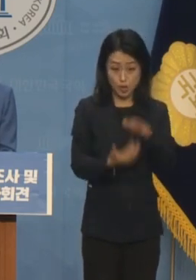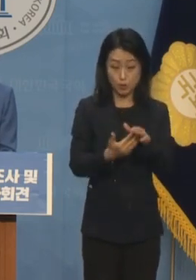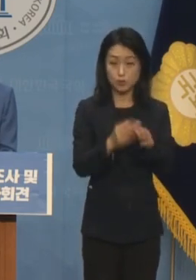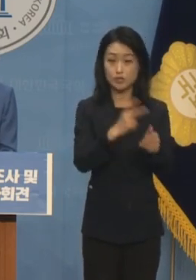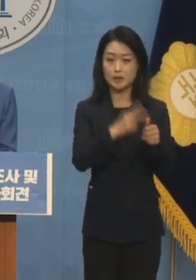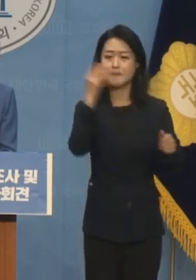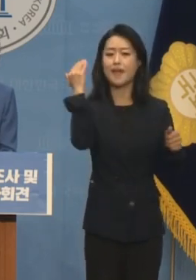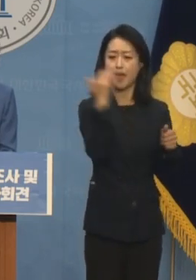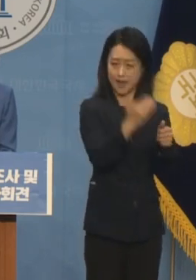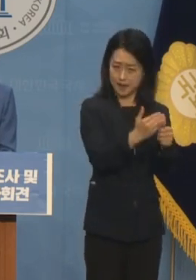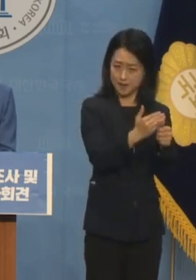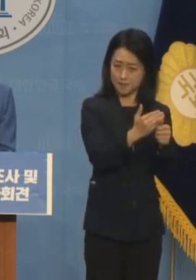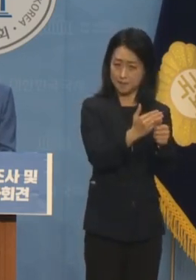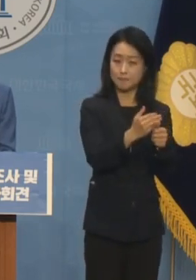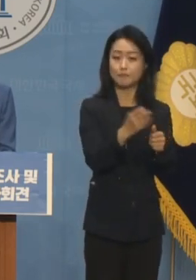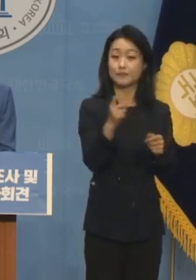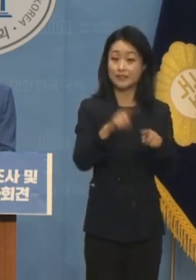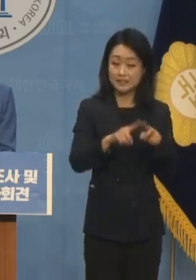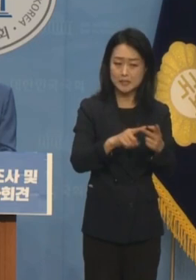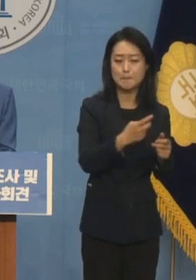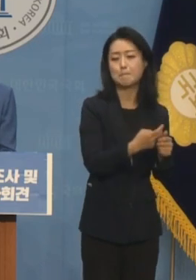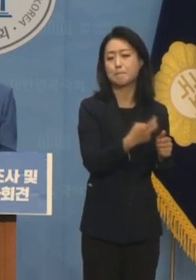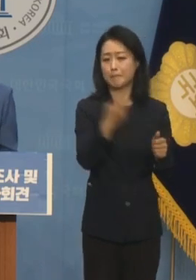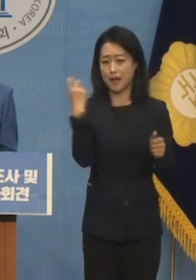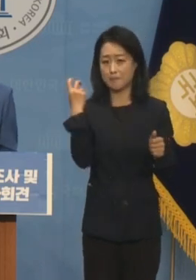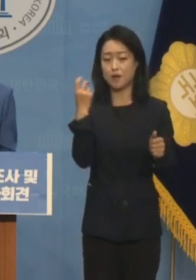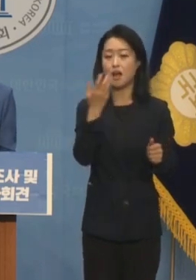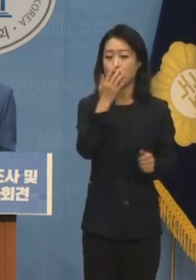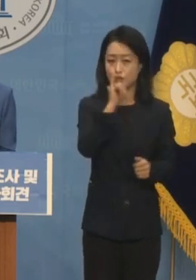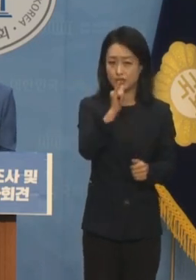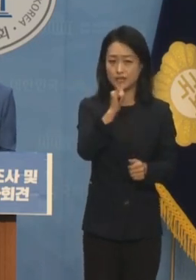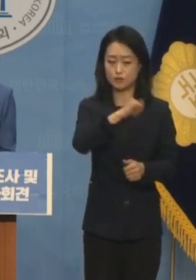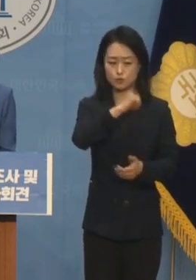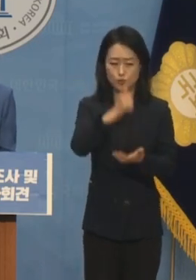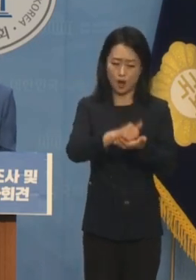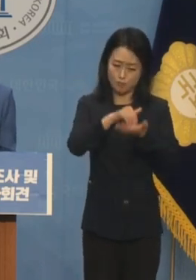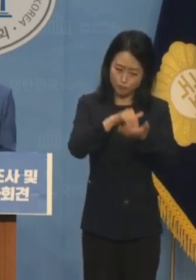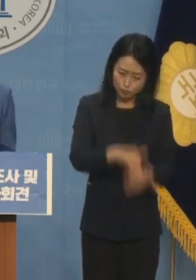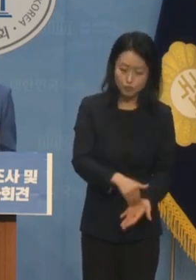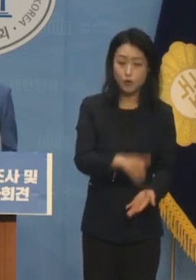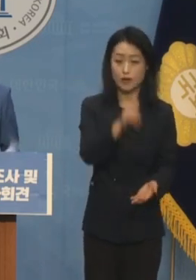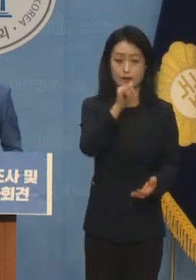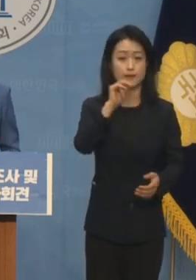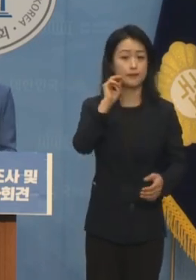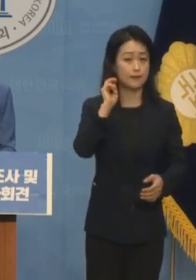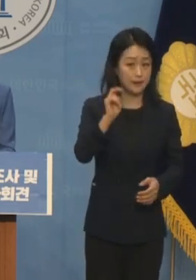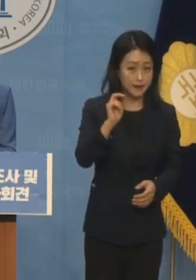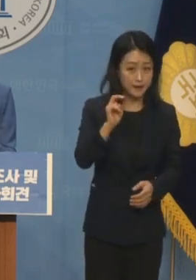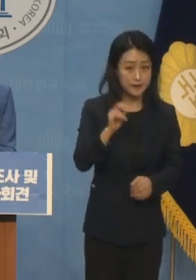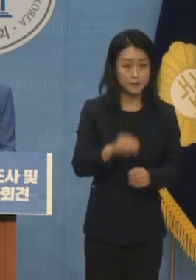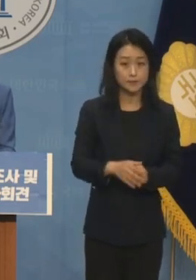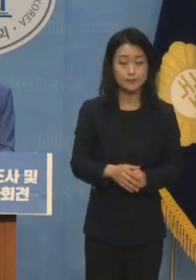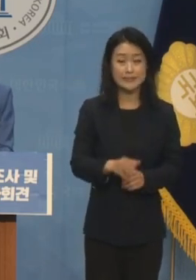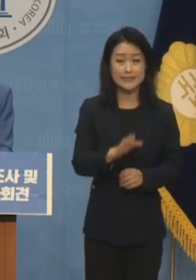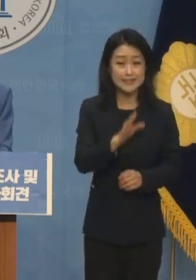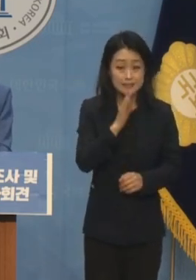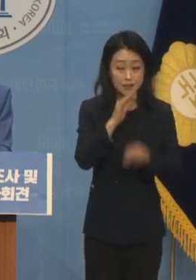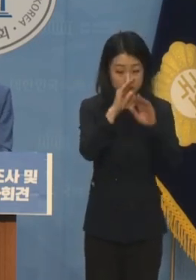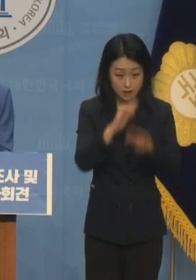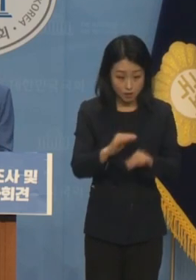해임과 파면 등 배제 징계도 가능한 상태라고 합니다. 이 모든 일이